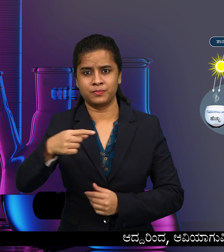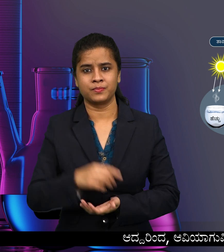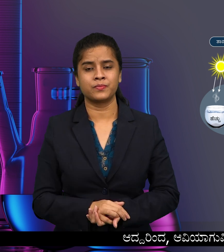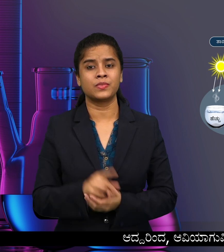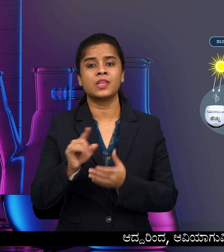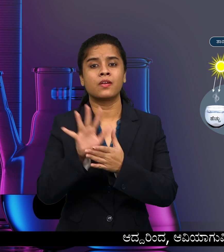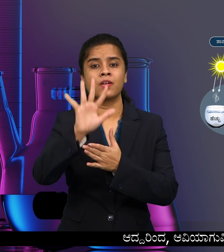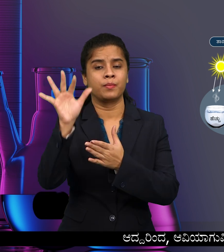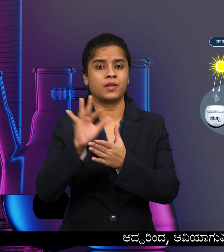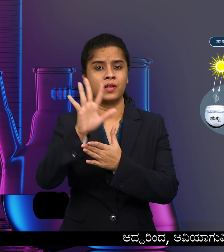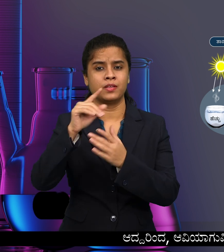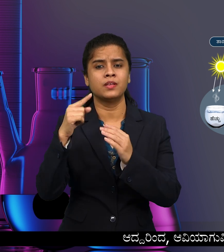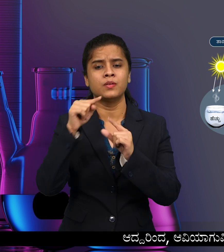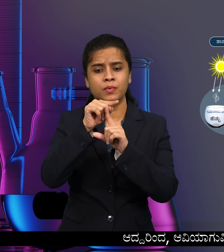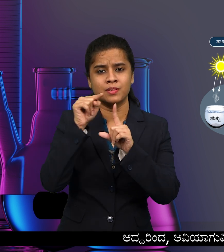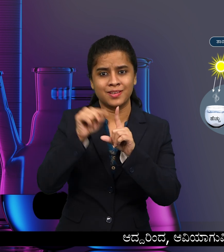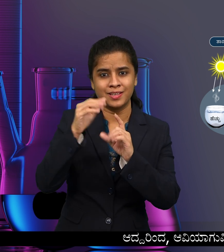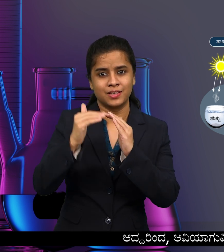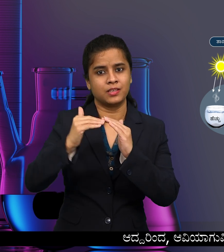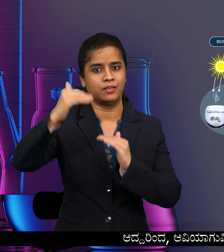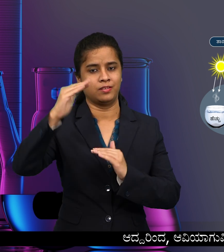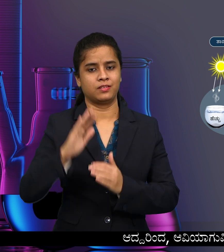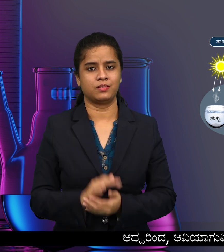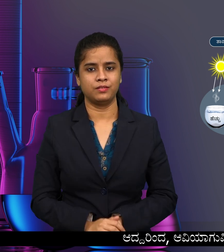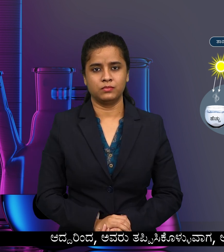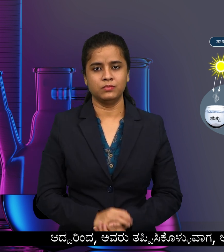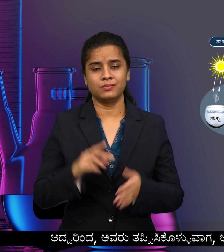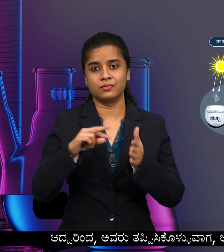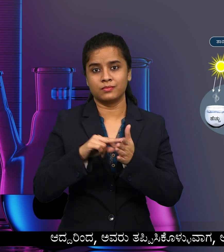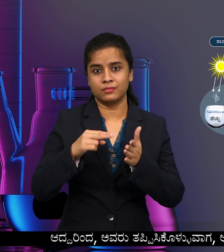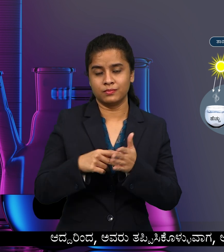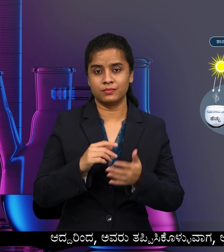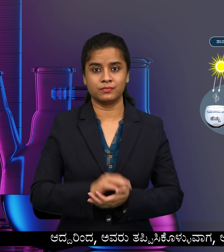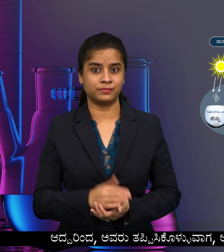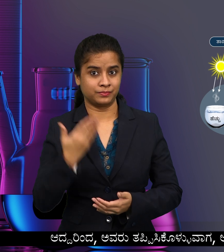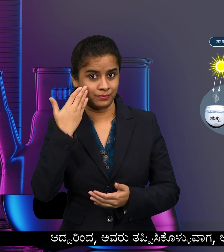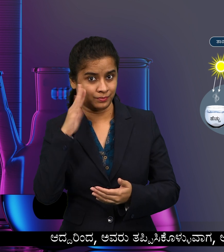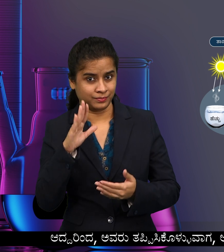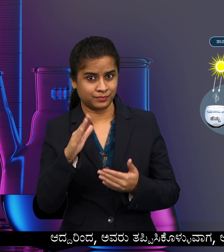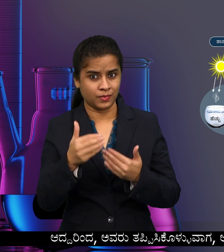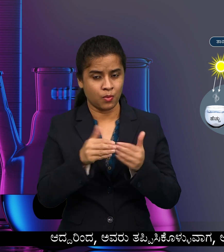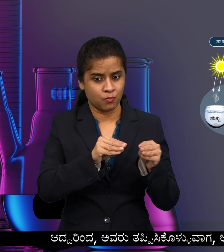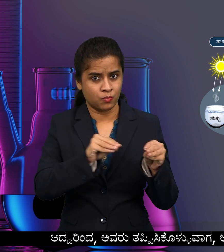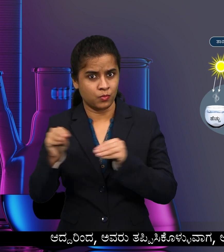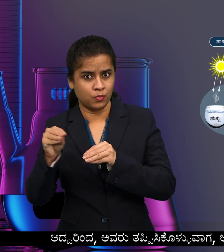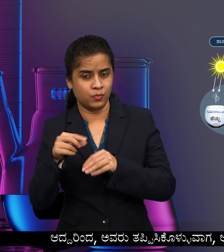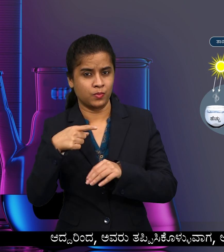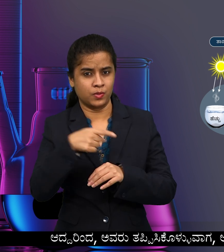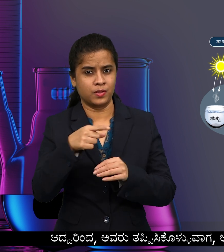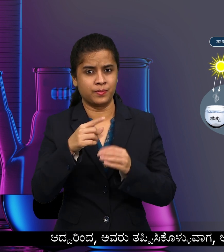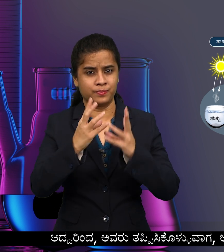ಆದ್ದರಿಂದ ಆವಿಯಾಗುವಿಕೆಯ ಪ್ರಮಾಣವು ಹೆಚ್ಚಾಗುತ್ತದೆ. ಆದ್ದರಿಂದ ಅವರು ತಪ್ಪಿಸಿಕೊಳ್ಳುವಾಗ